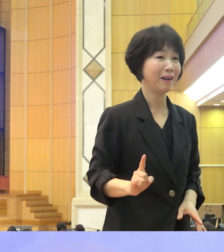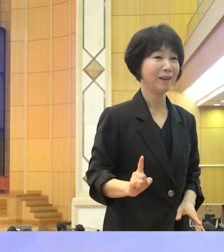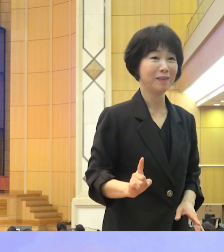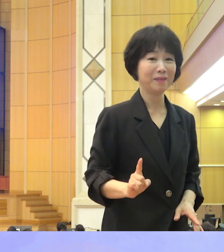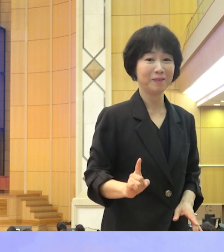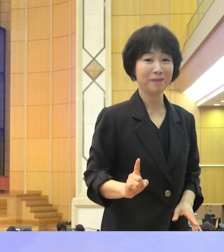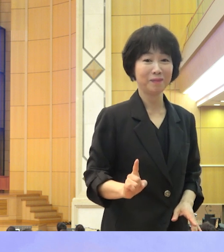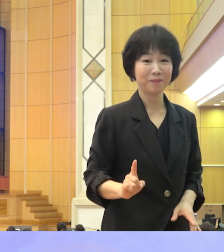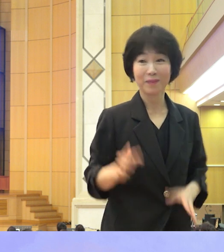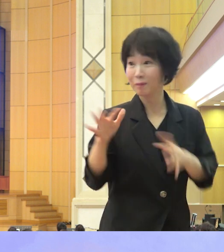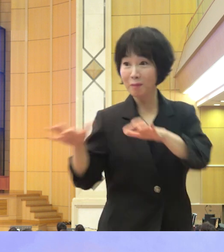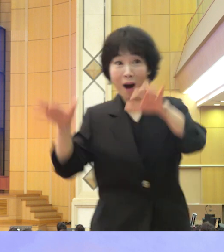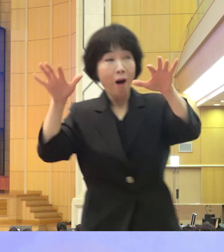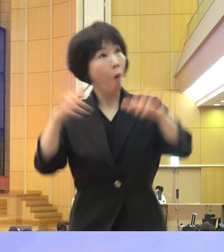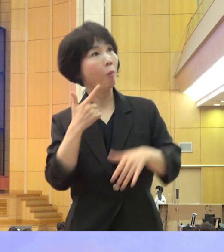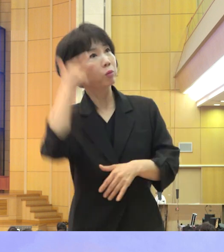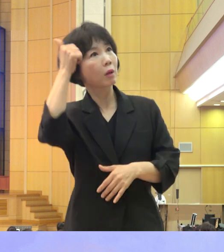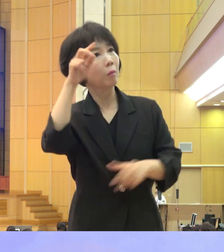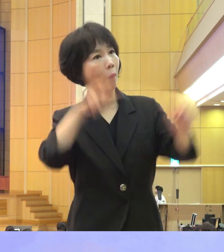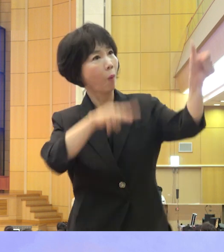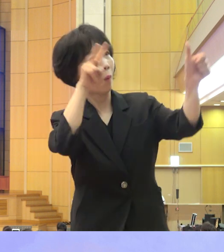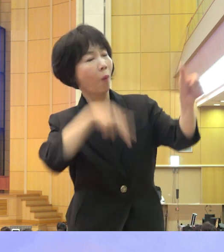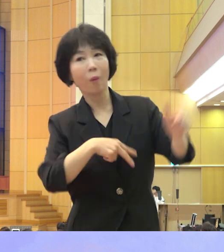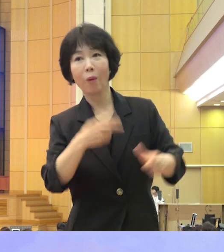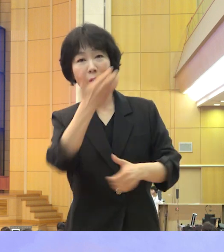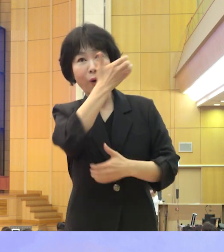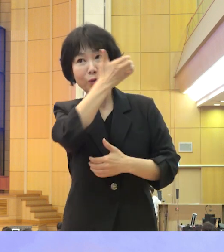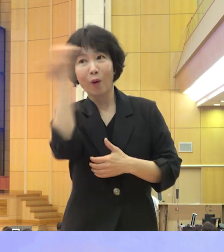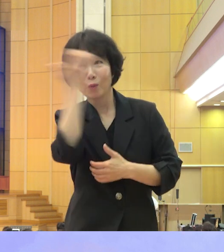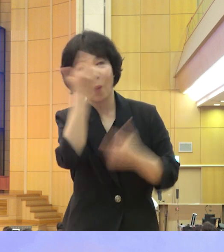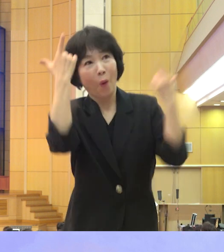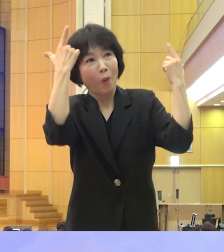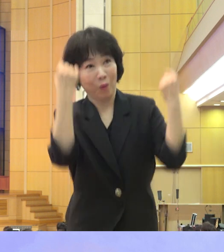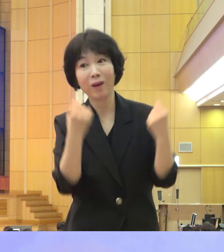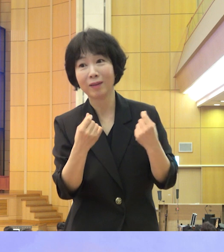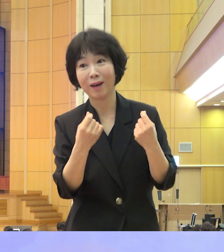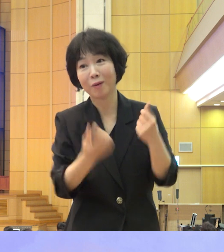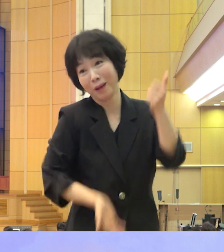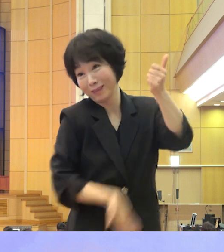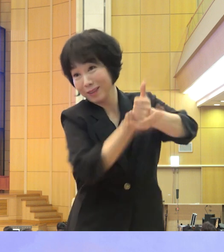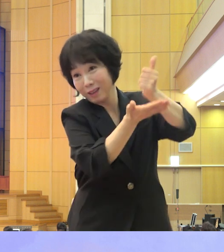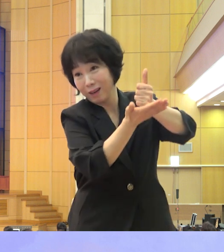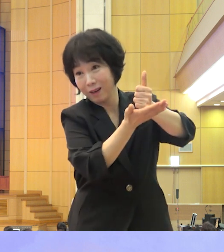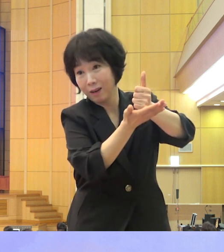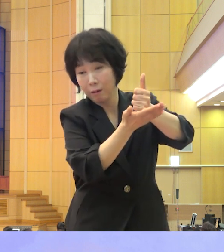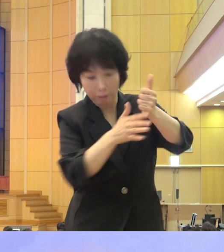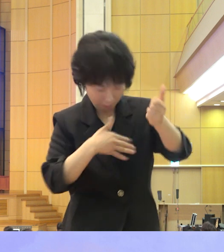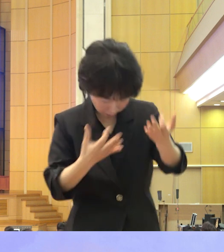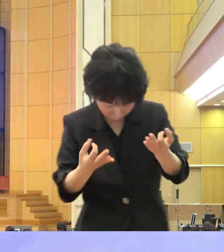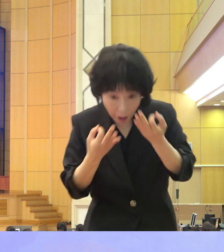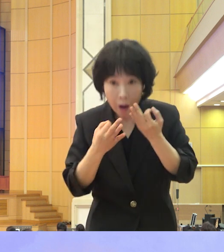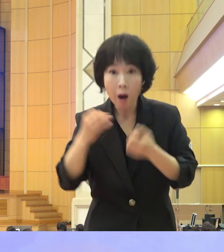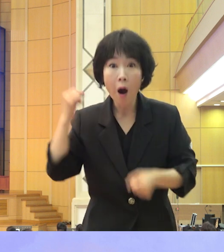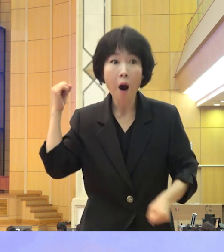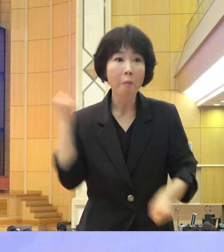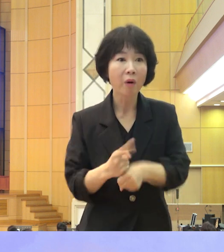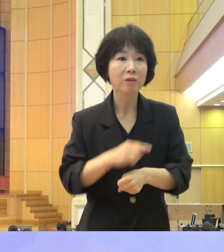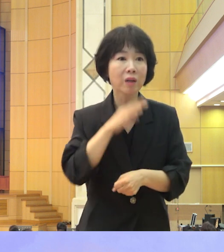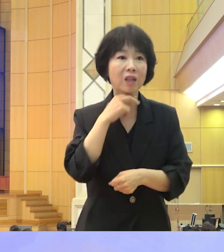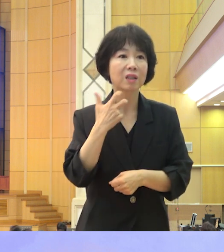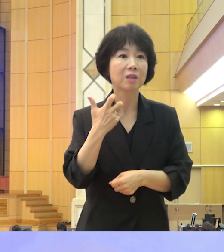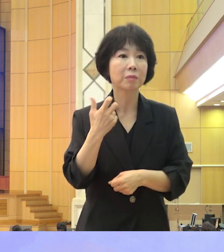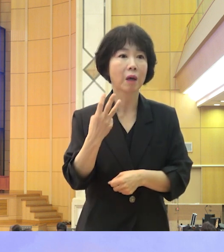청년 같아요, 이런 소리가 많이 들어요. 그러긴 한데 그러면서도 어떨 때는 가만히 생각하면 내가 벌써 나이가 이렇게